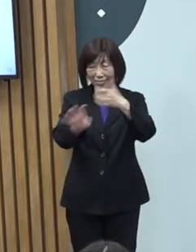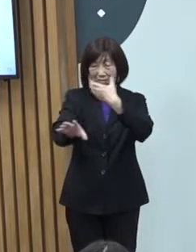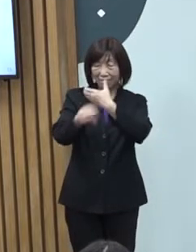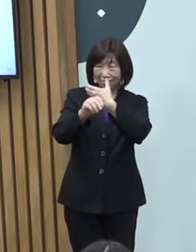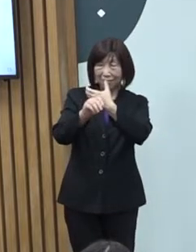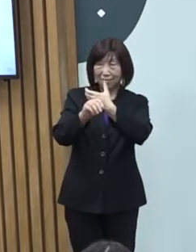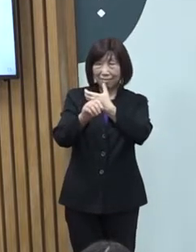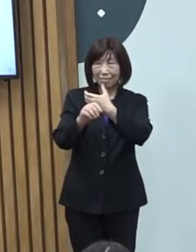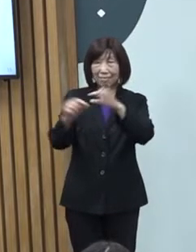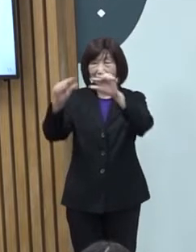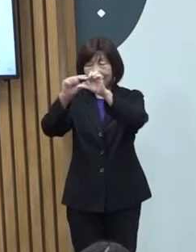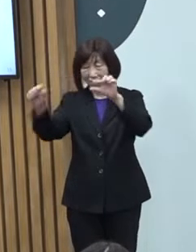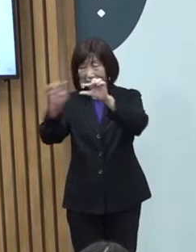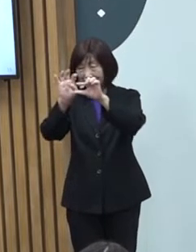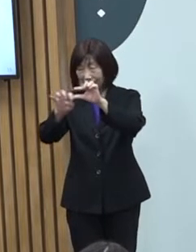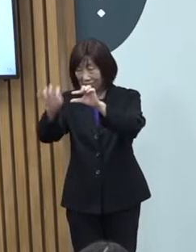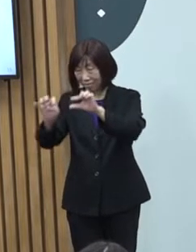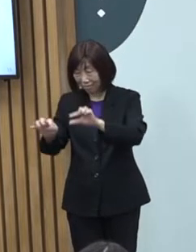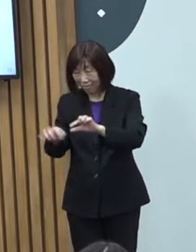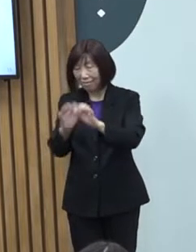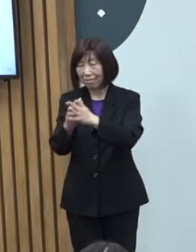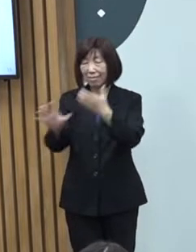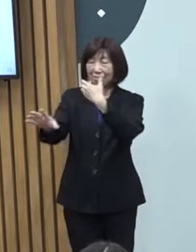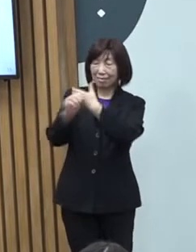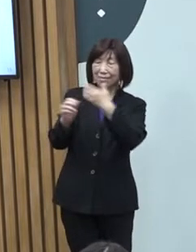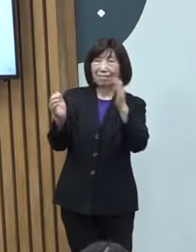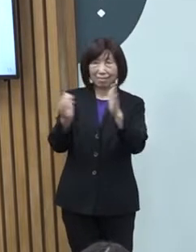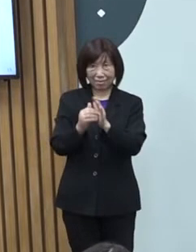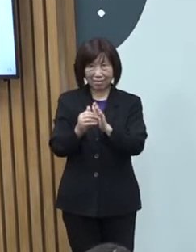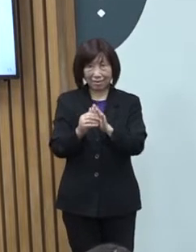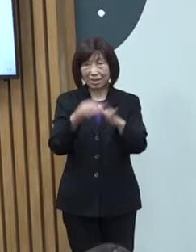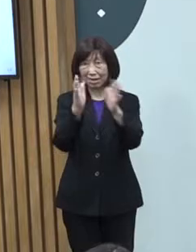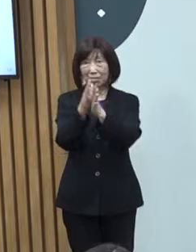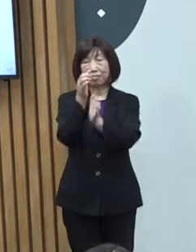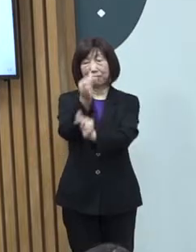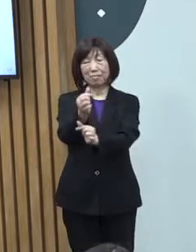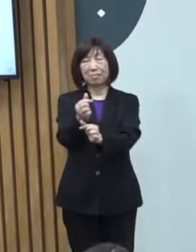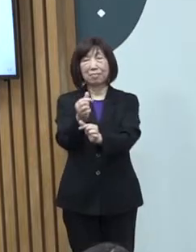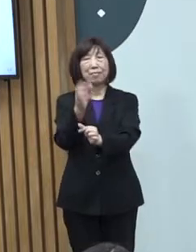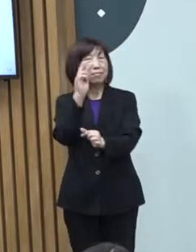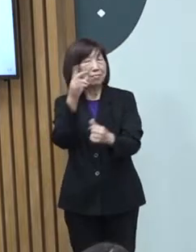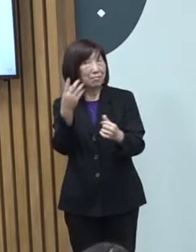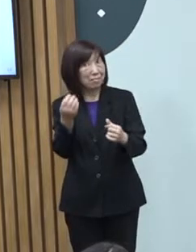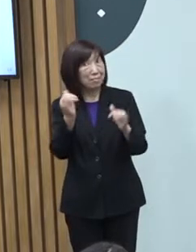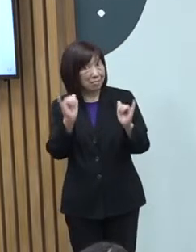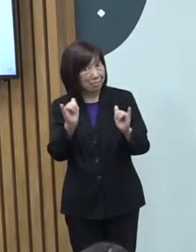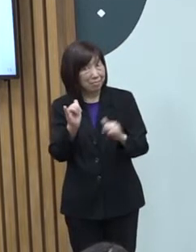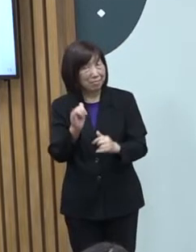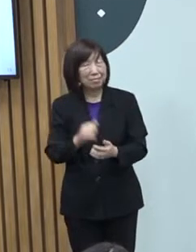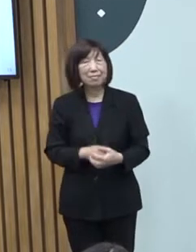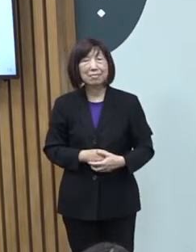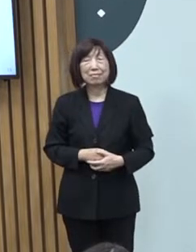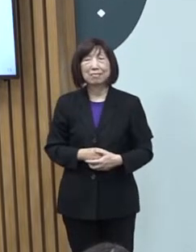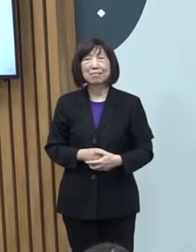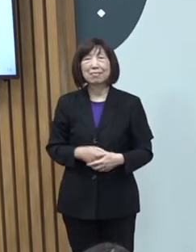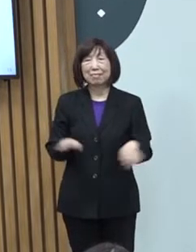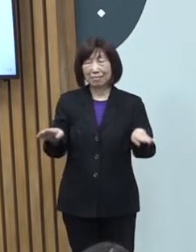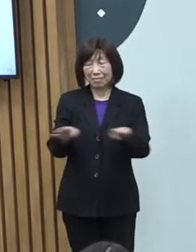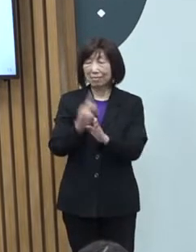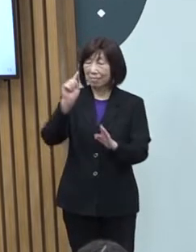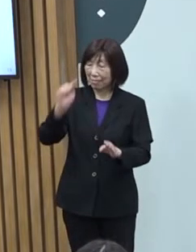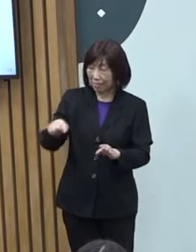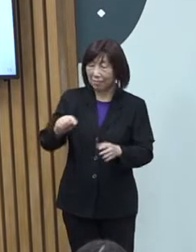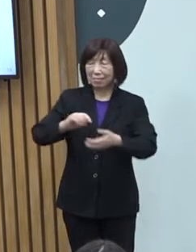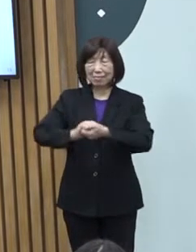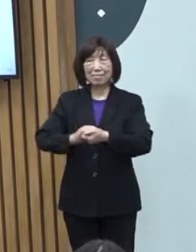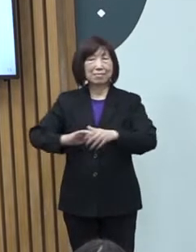code 或者是三段式的条码，那确认了缴税资料就说哎没有错，就资料就是这样，那就可以按确定